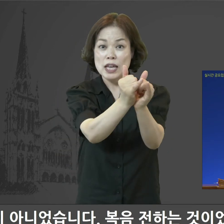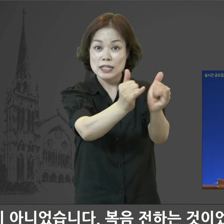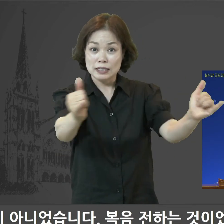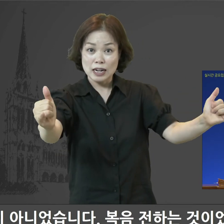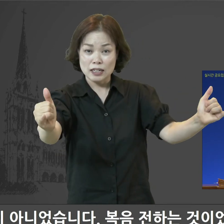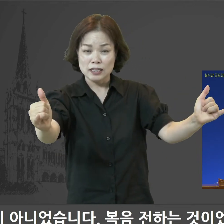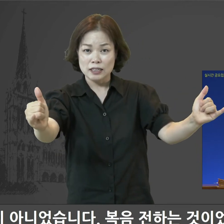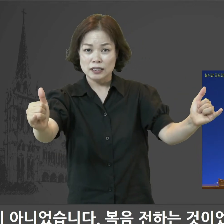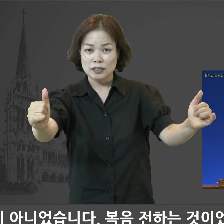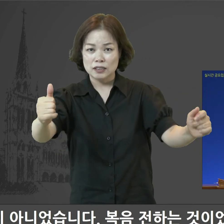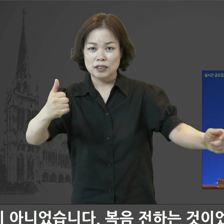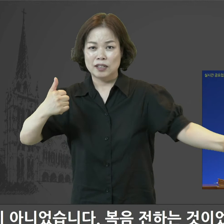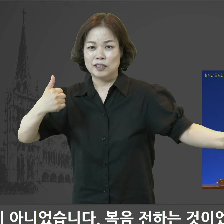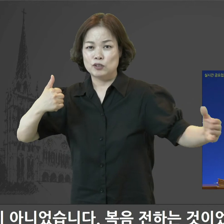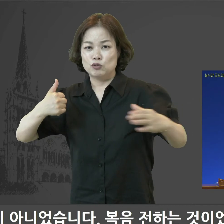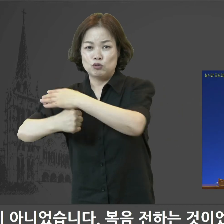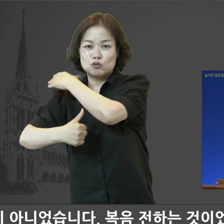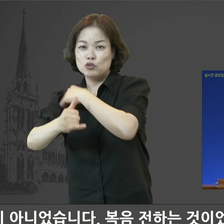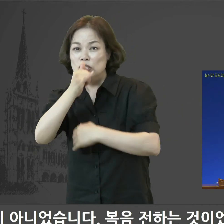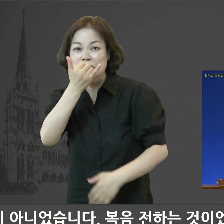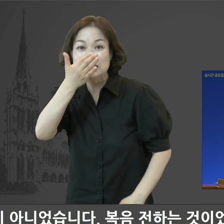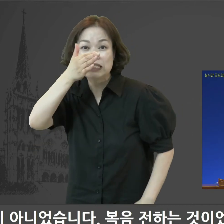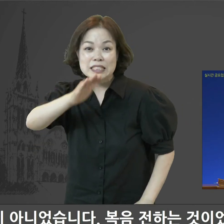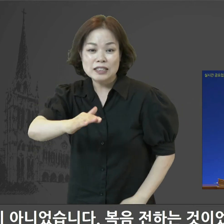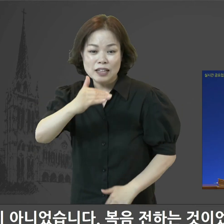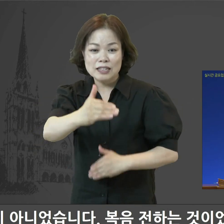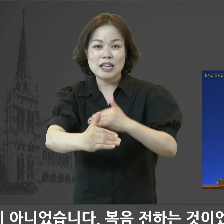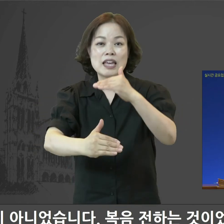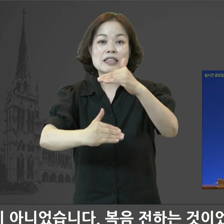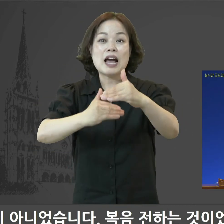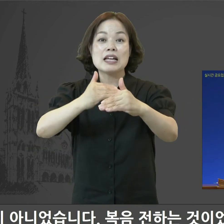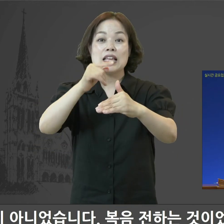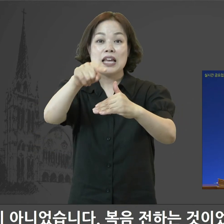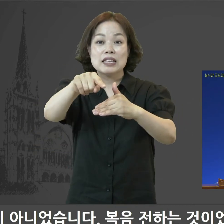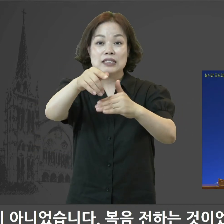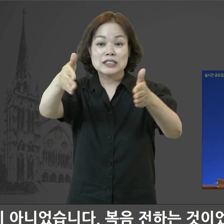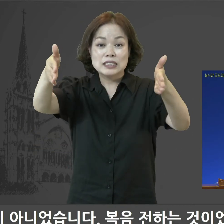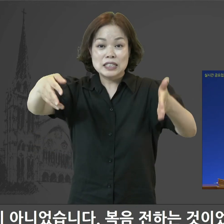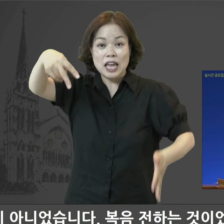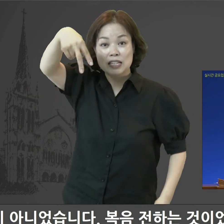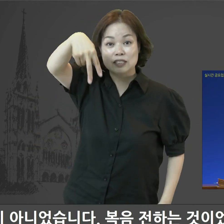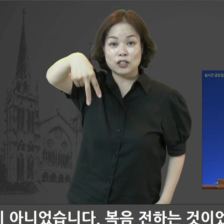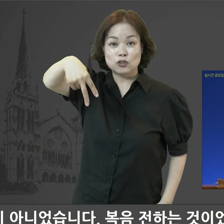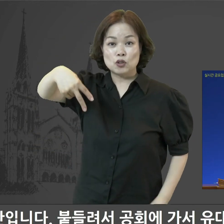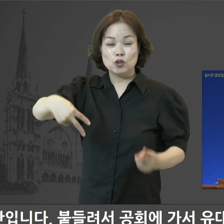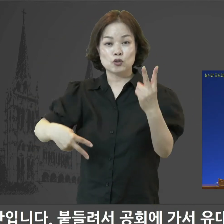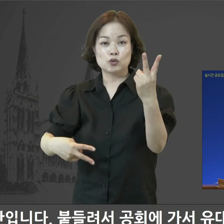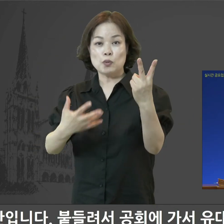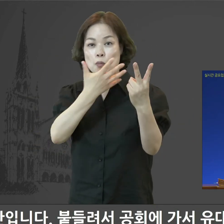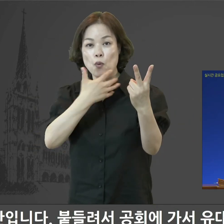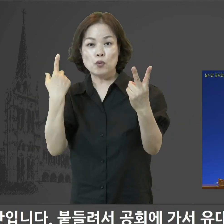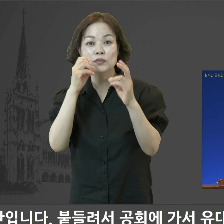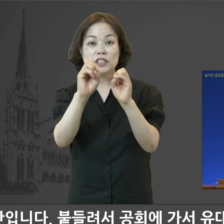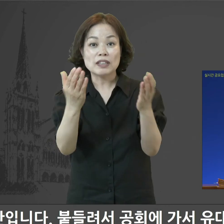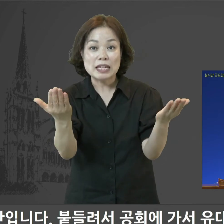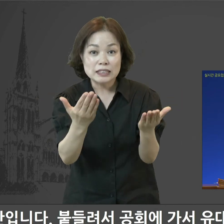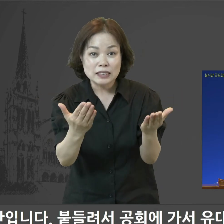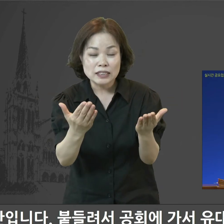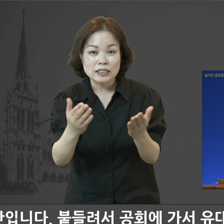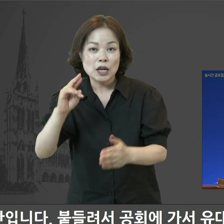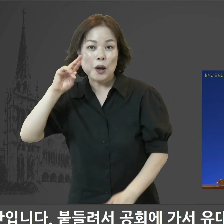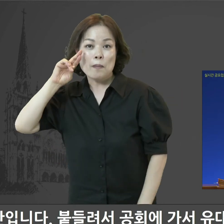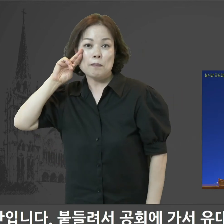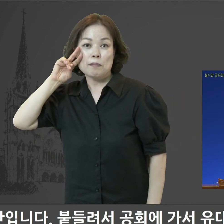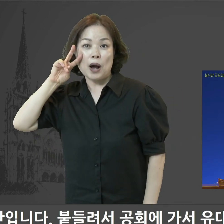유대인들에게 맞아 죽을 거 구출받아가지고 계단 위에서 그때 2번 말씀 전한 것이 바울이 예루살렘에